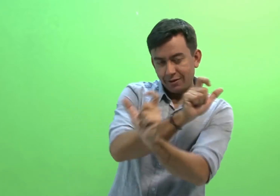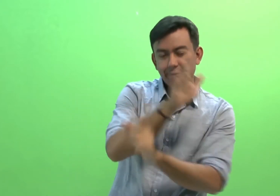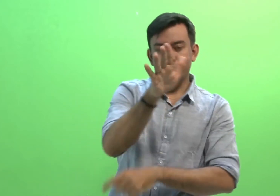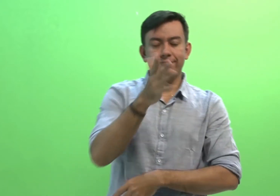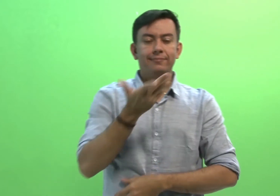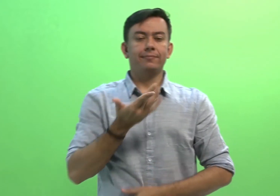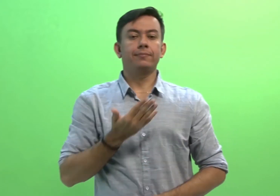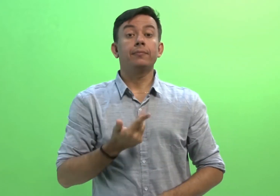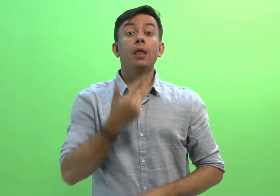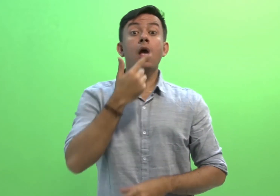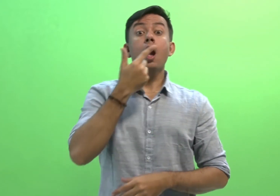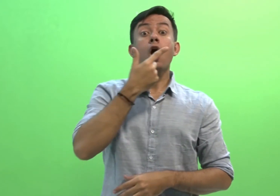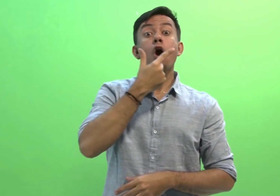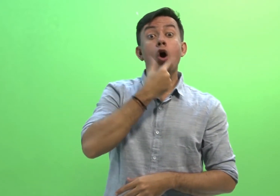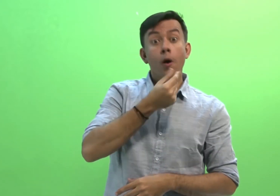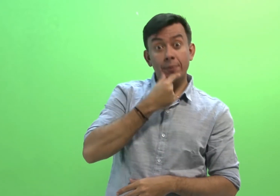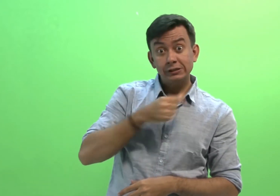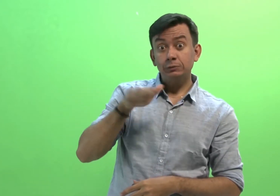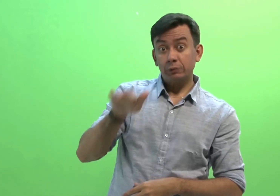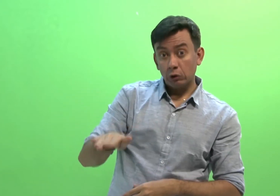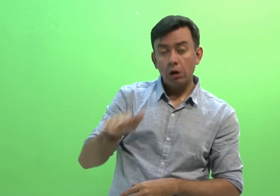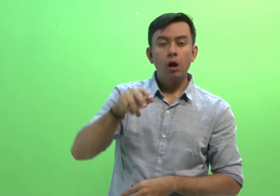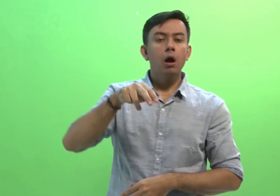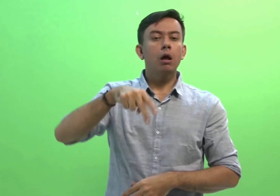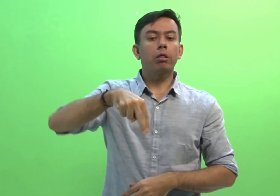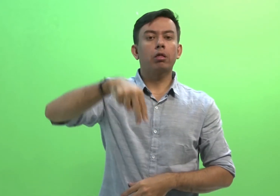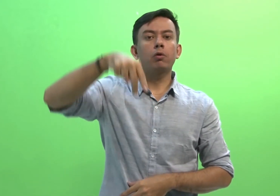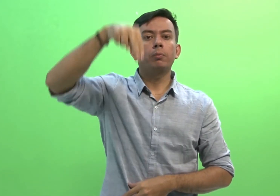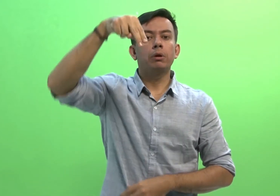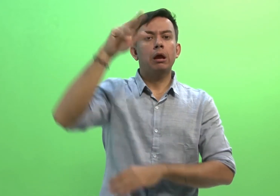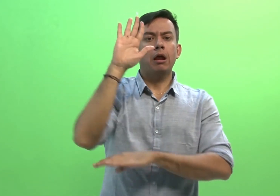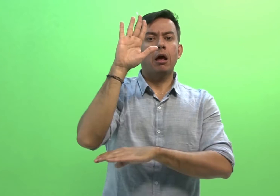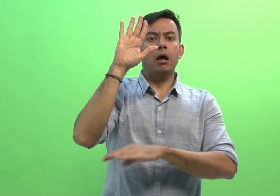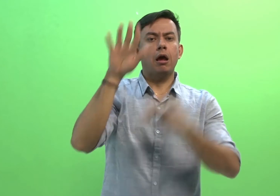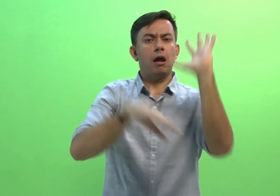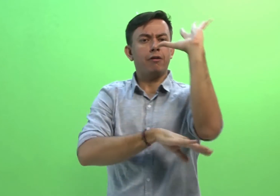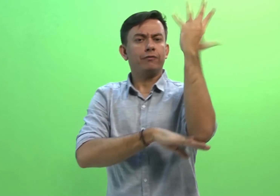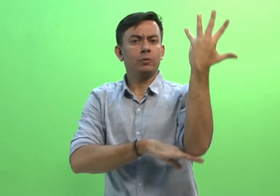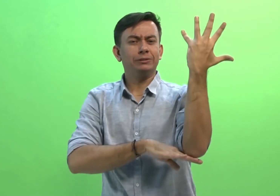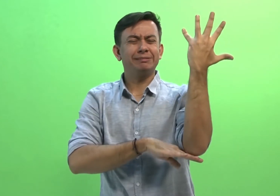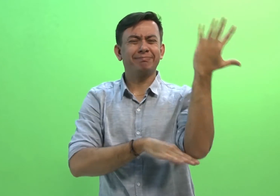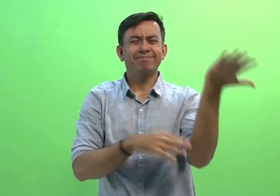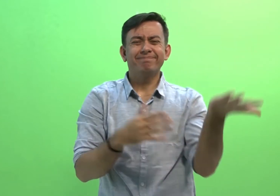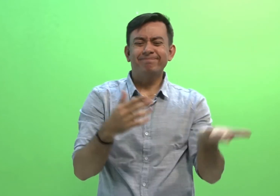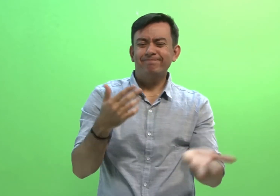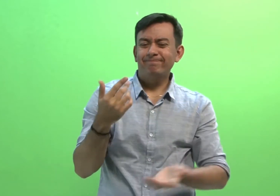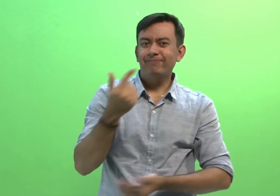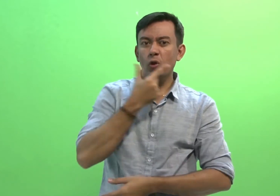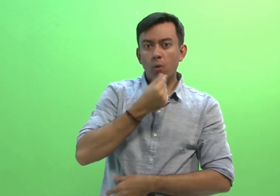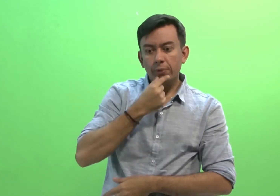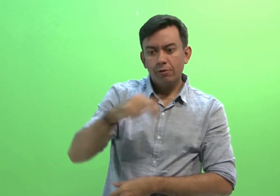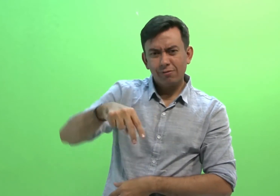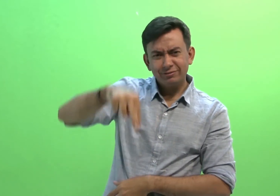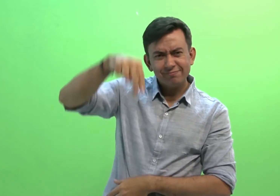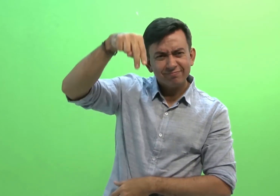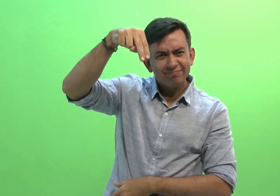mudando a ordem. O menino subiu na árvore, mas o